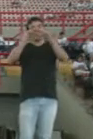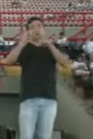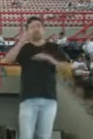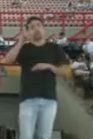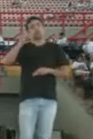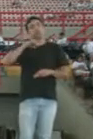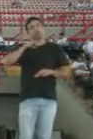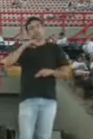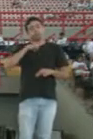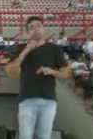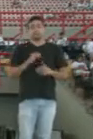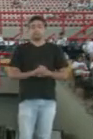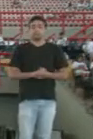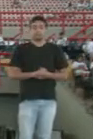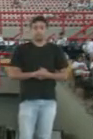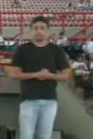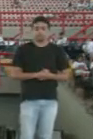linguagem.